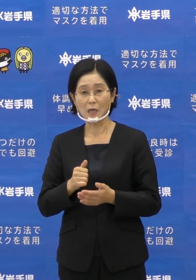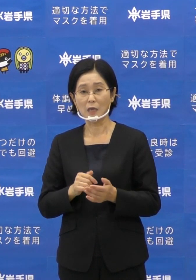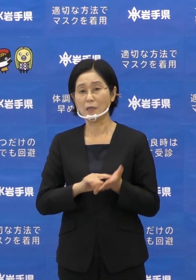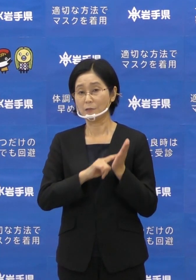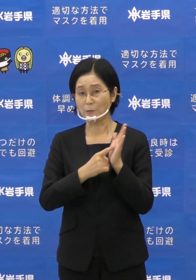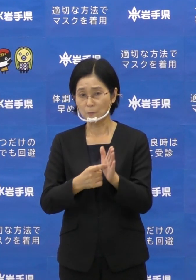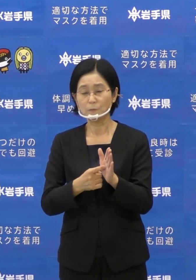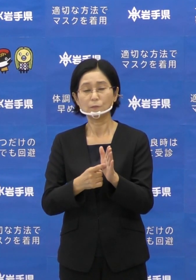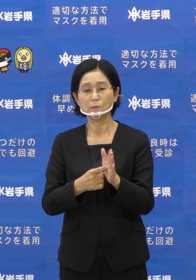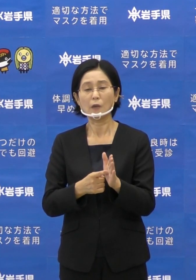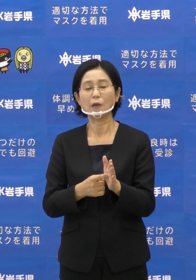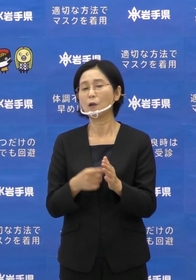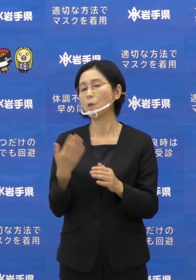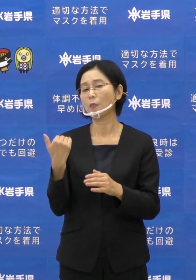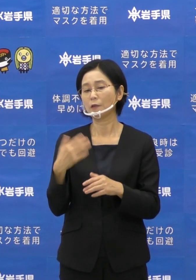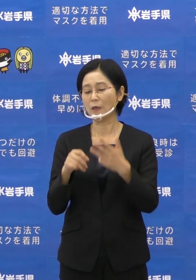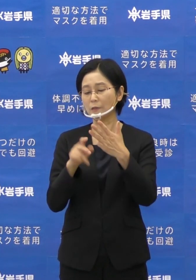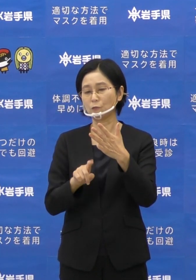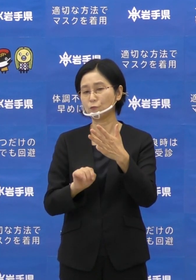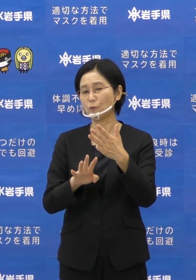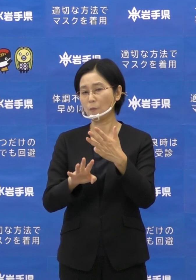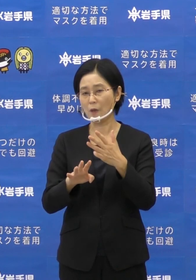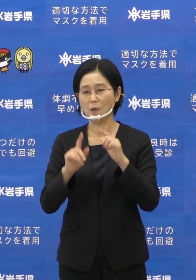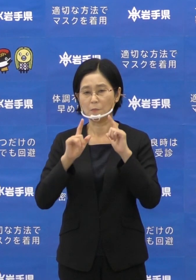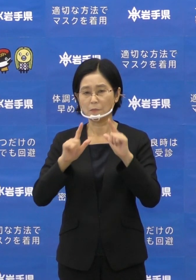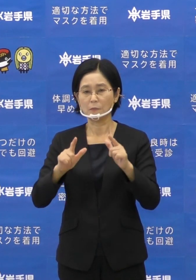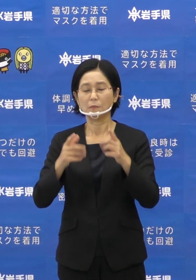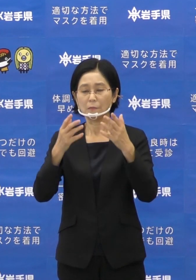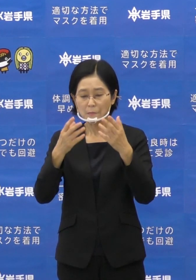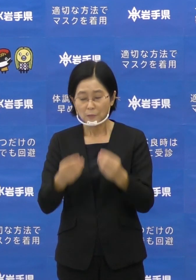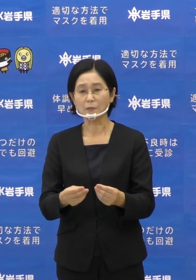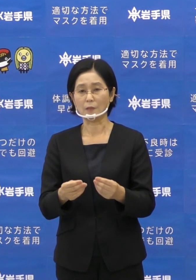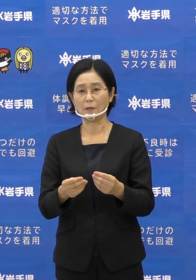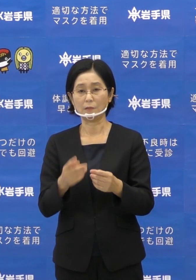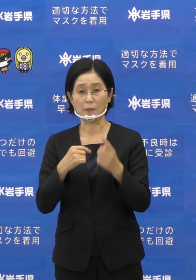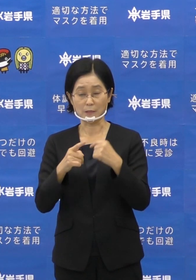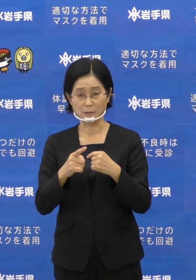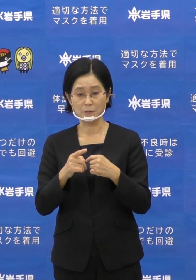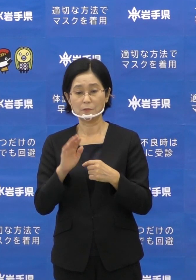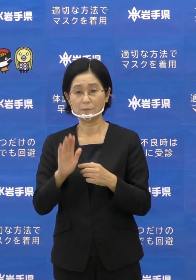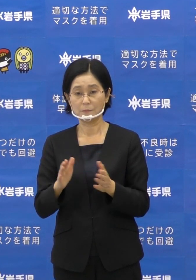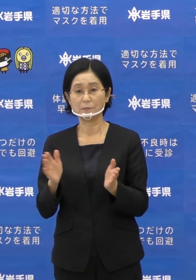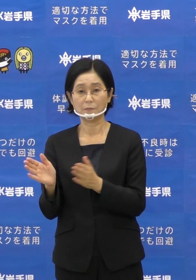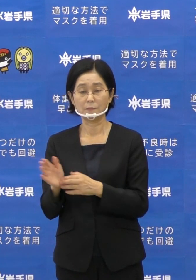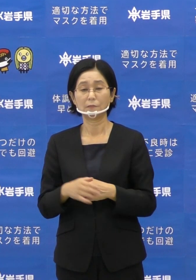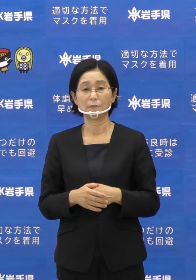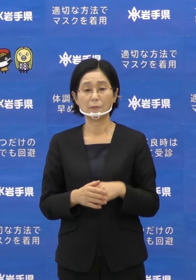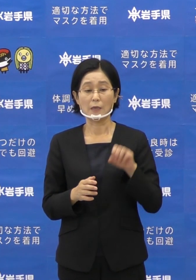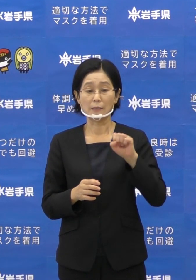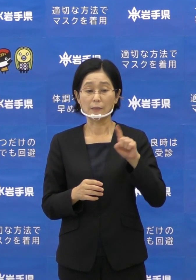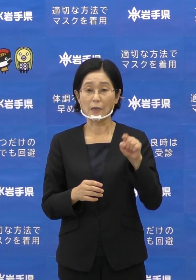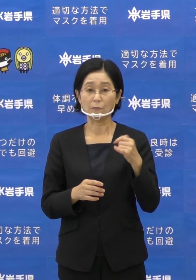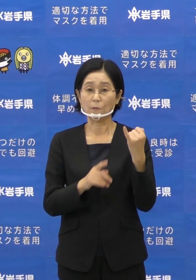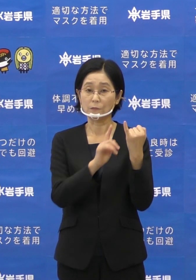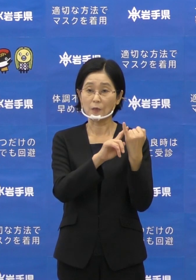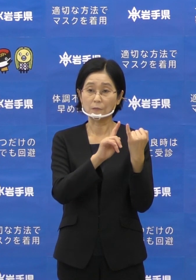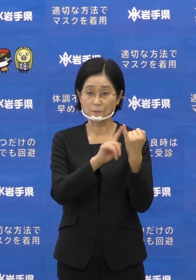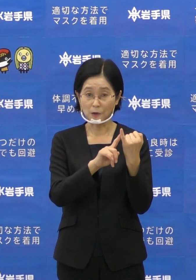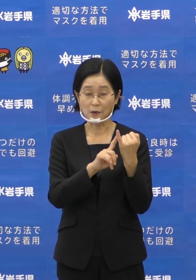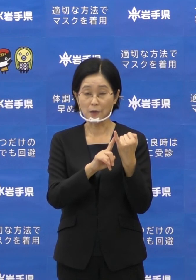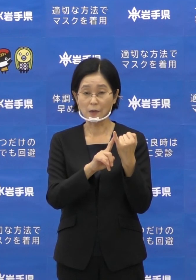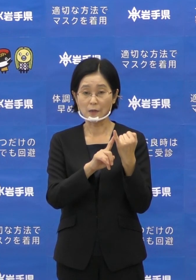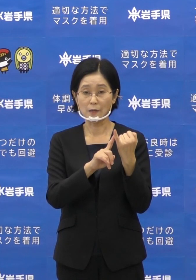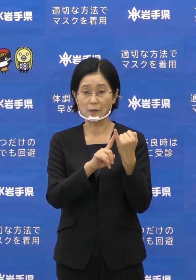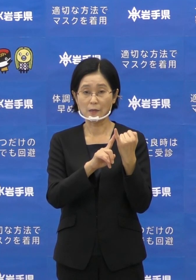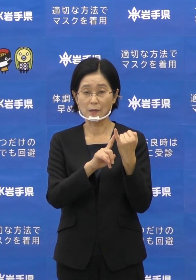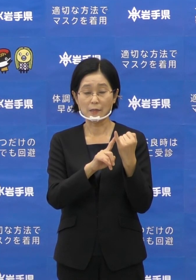ましたが、そうすると、まあ、今立候補を表明した佐野氏っていうのは、まあ、もともと岩手一区は衆院時代から達